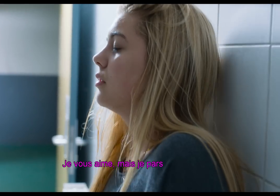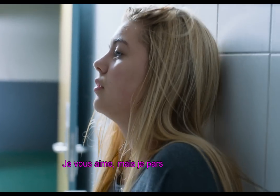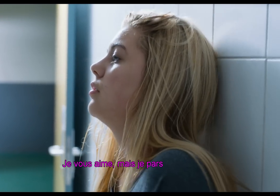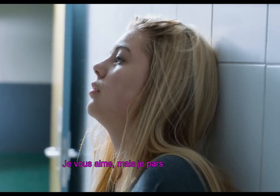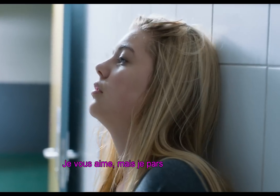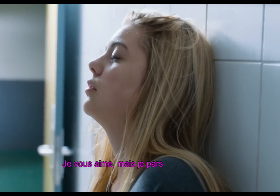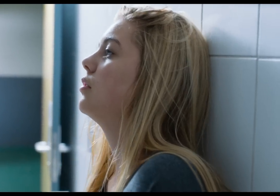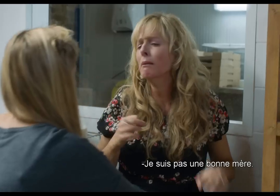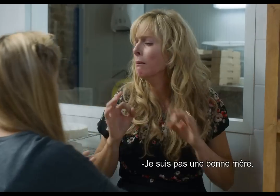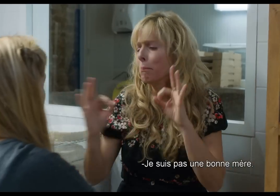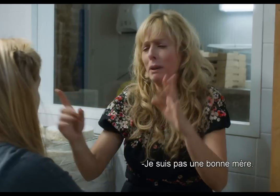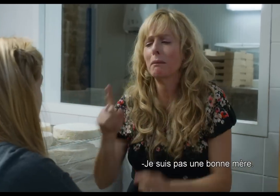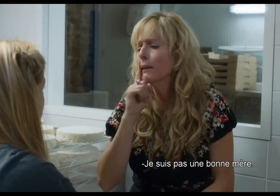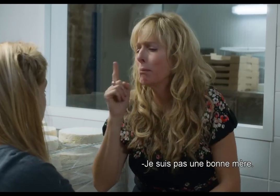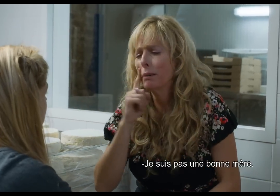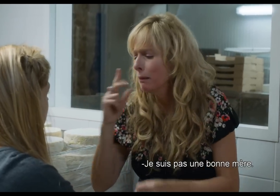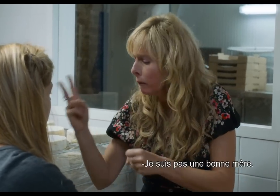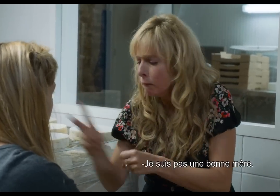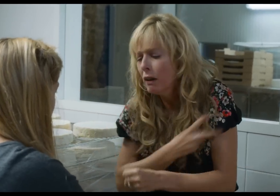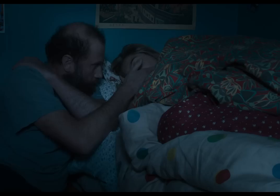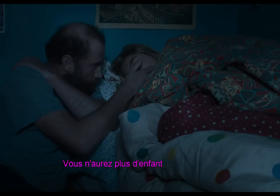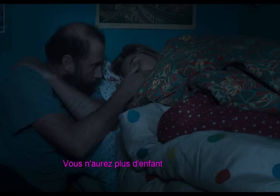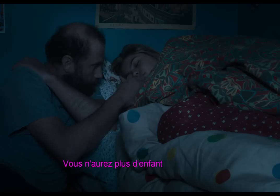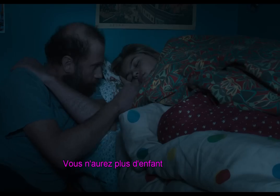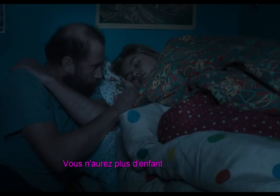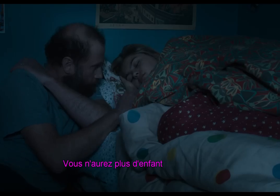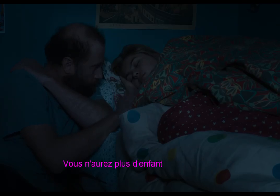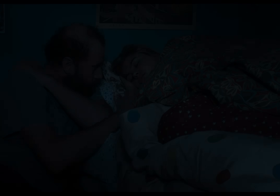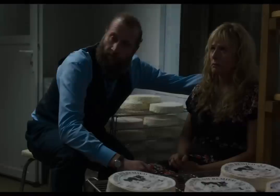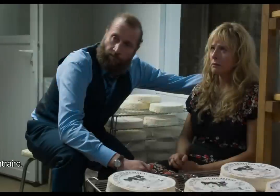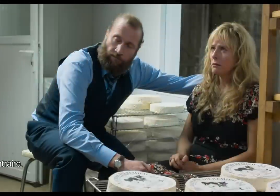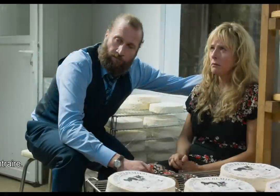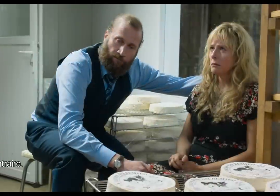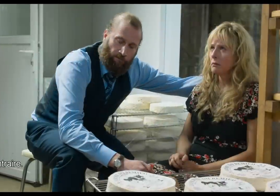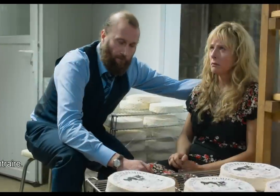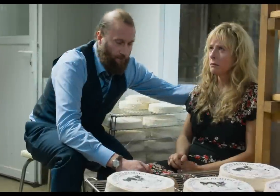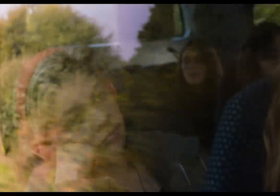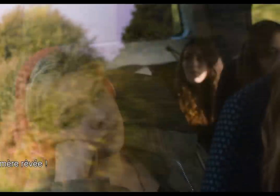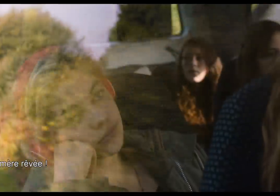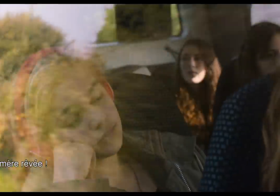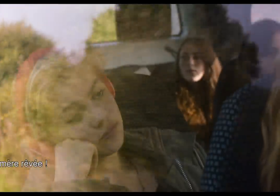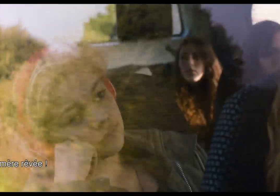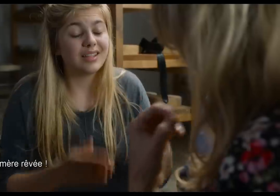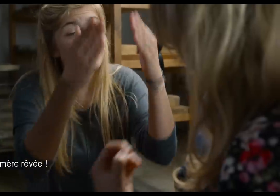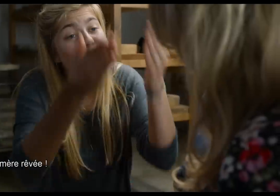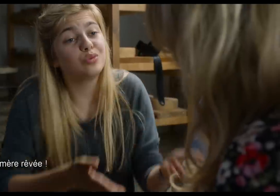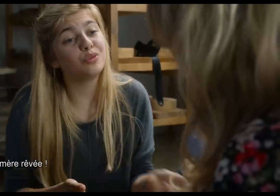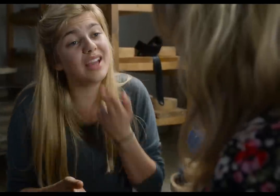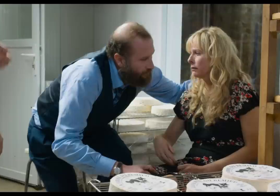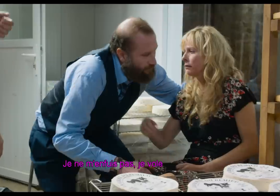parle Vous n'aurez plus d'enfants T'es pas une mauvaise mère au contraire T'es la mère dont tout le monde rêve